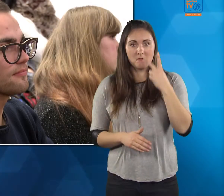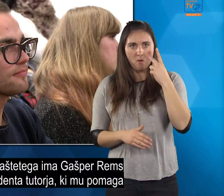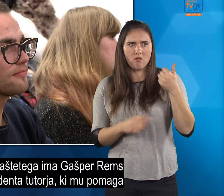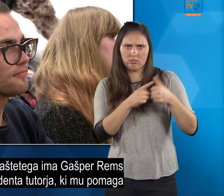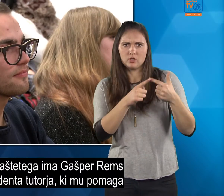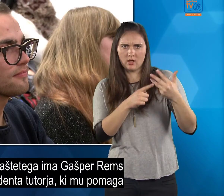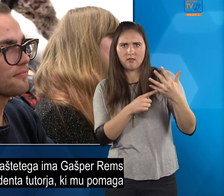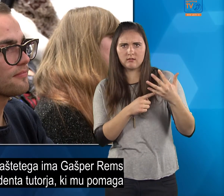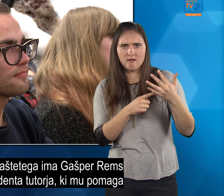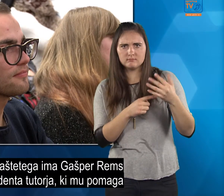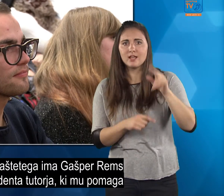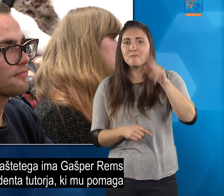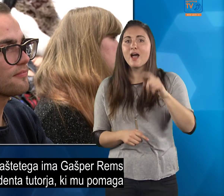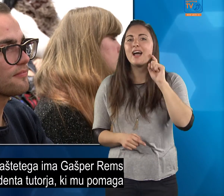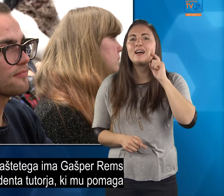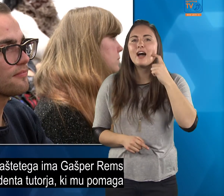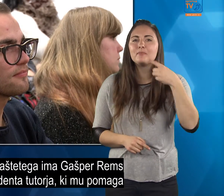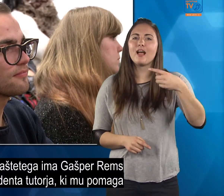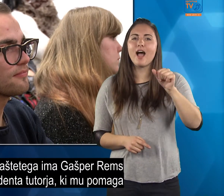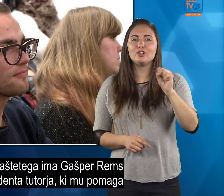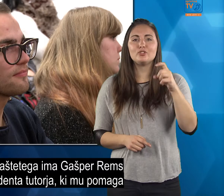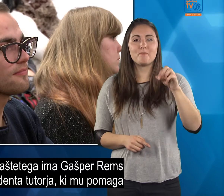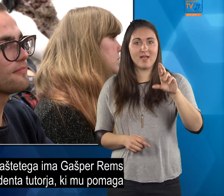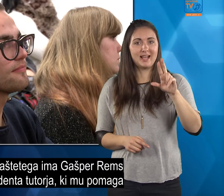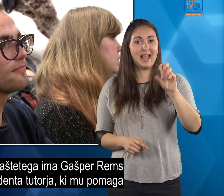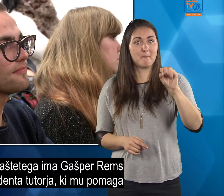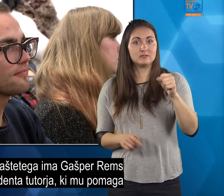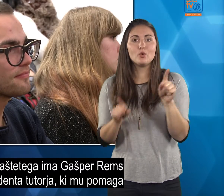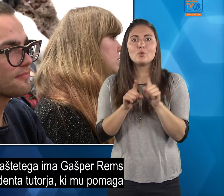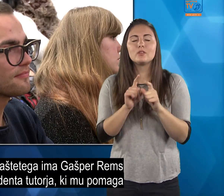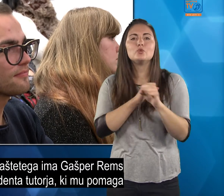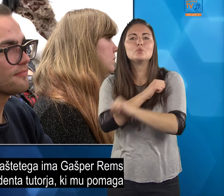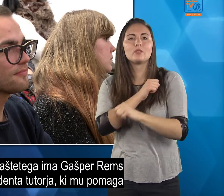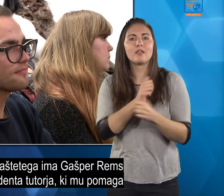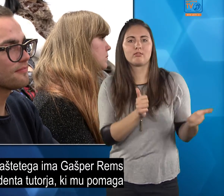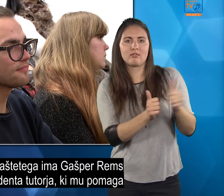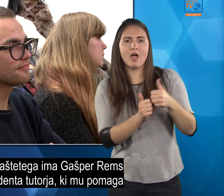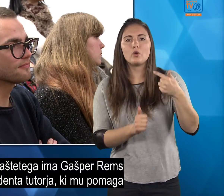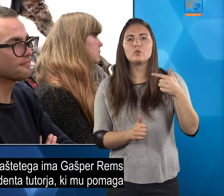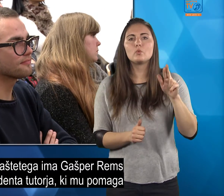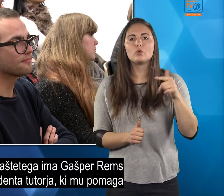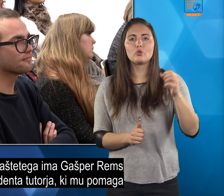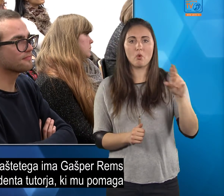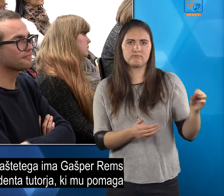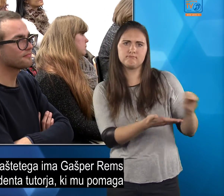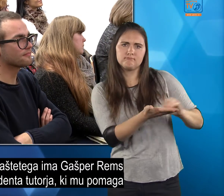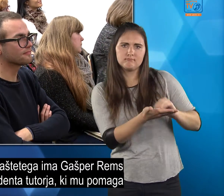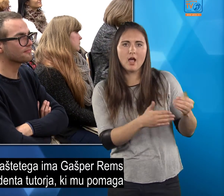Poleg naštetega ima Gašper Rems tudi študenta tutorja, ki mu pomaga razjasnjevati različne težave na